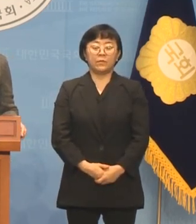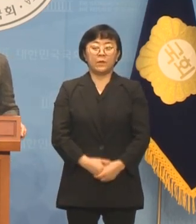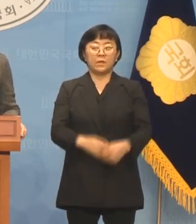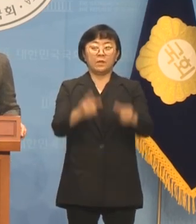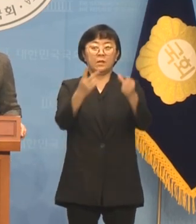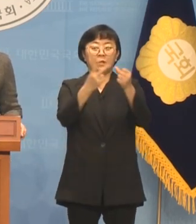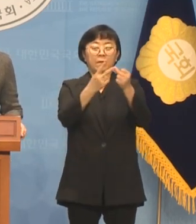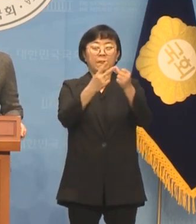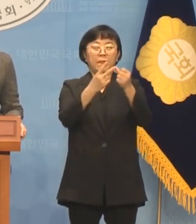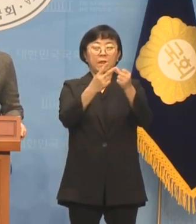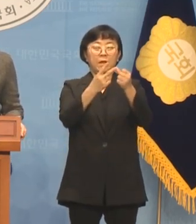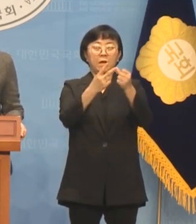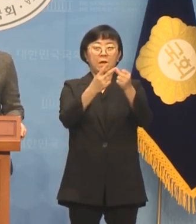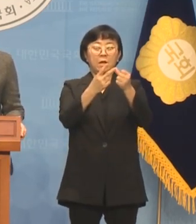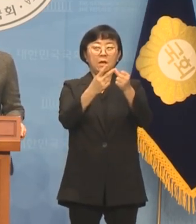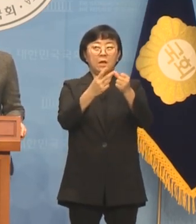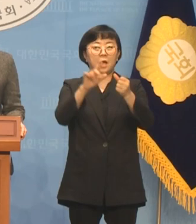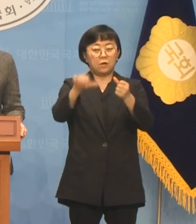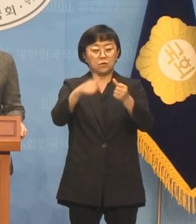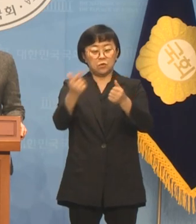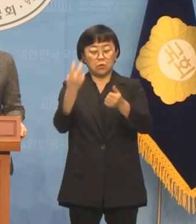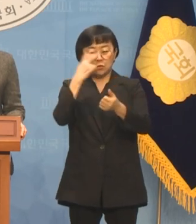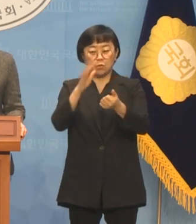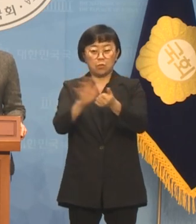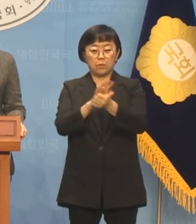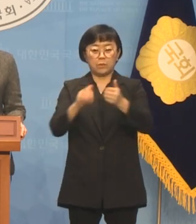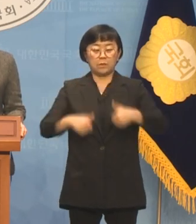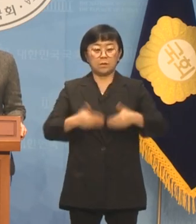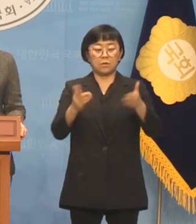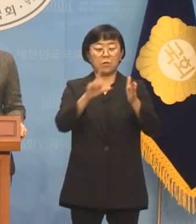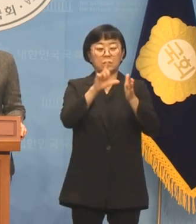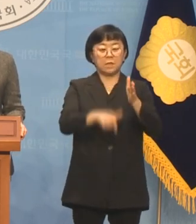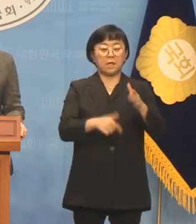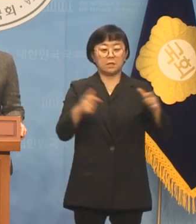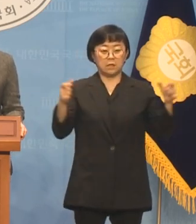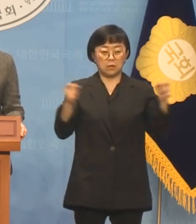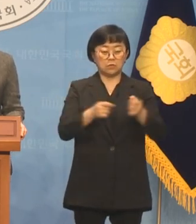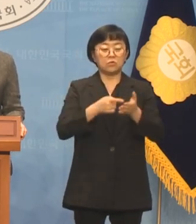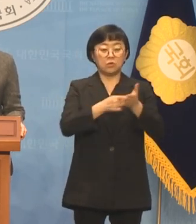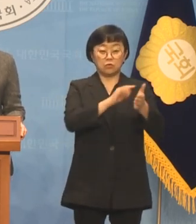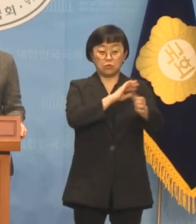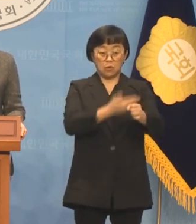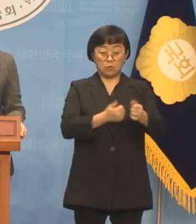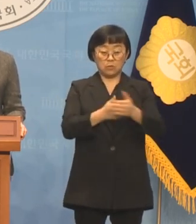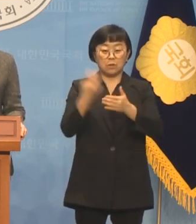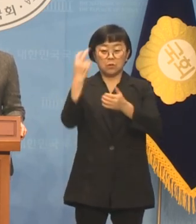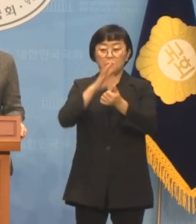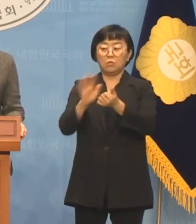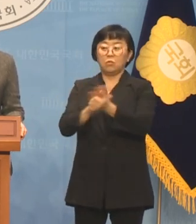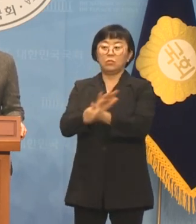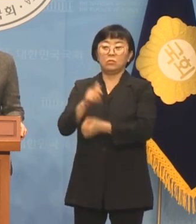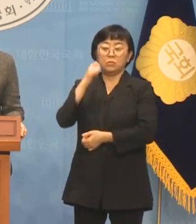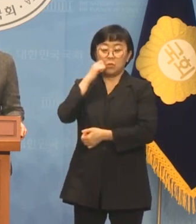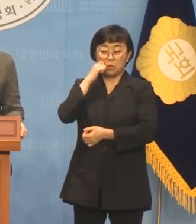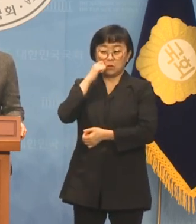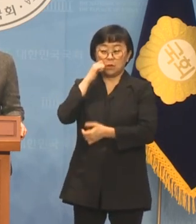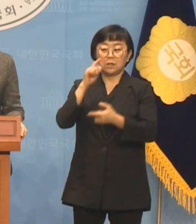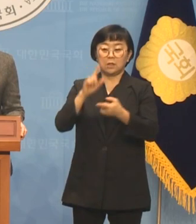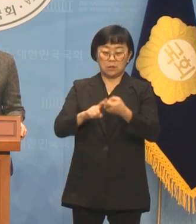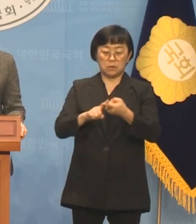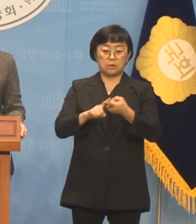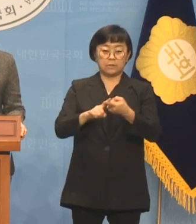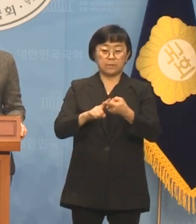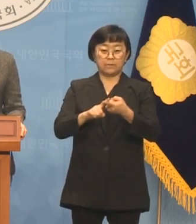둘째, 전일 돌봄이 필요한 경우 근로시간 단축 청구권만으로는 돌봄이 어려울 수 있다는 점을